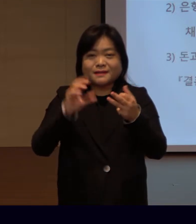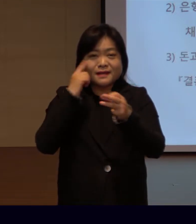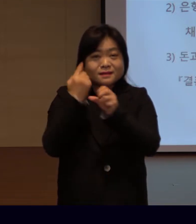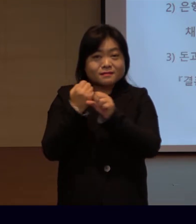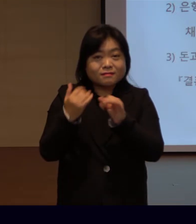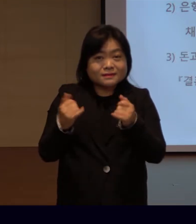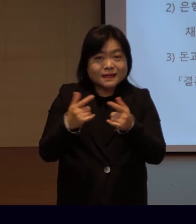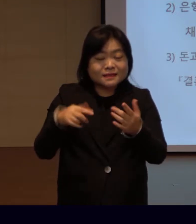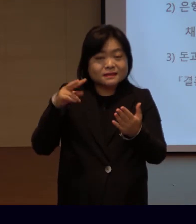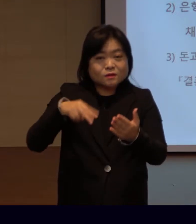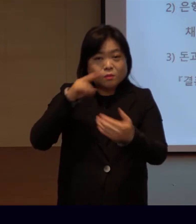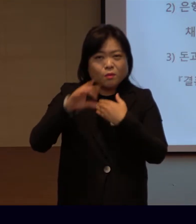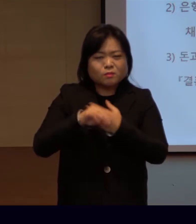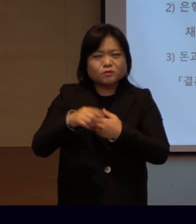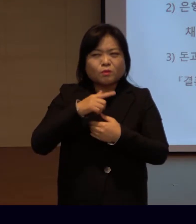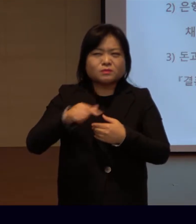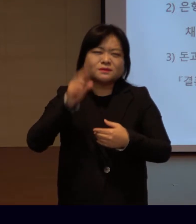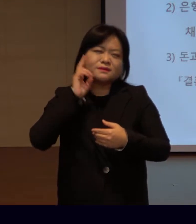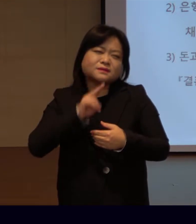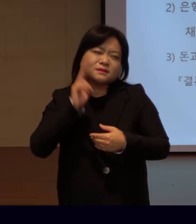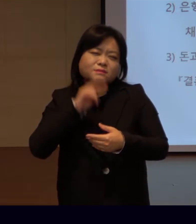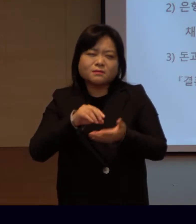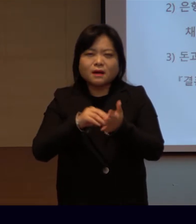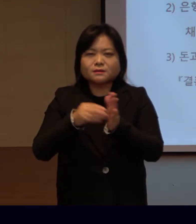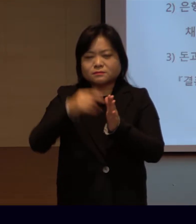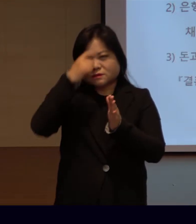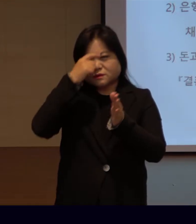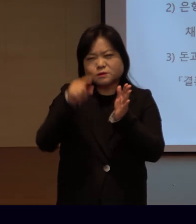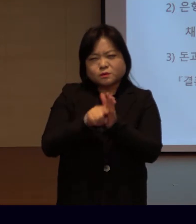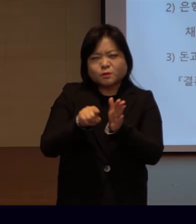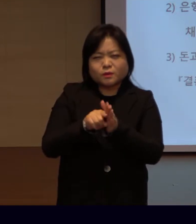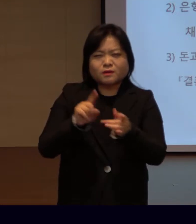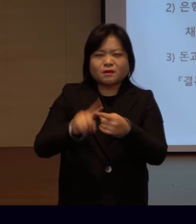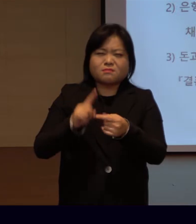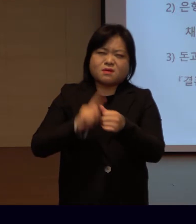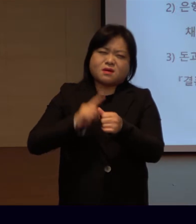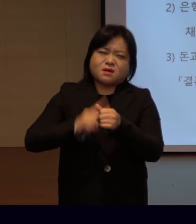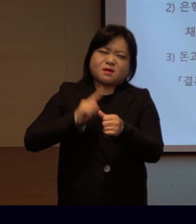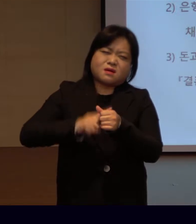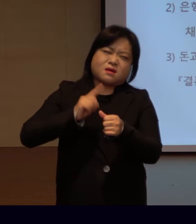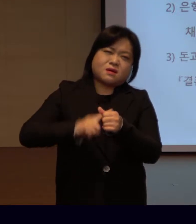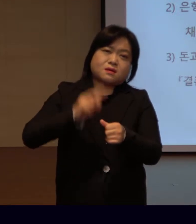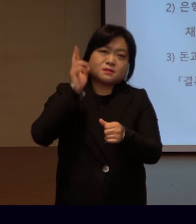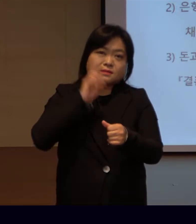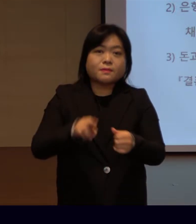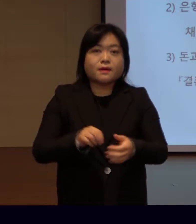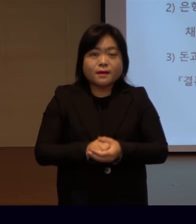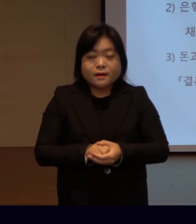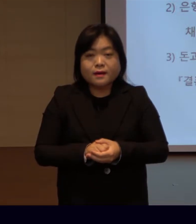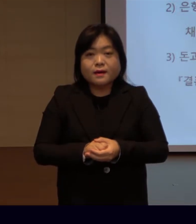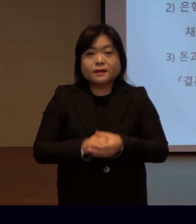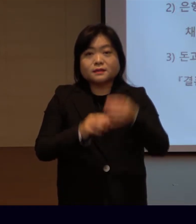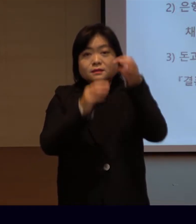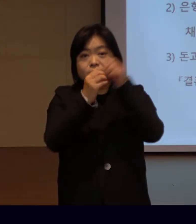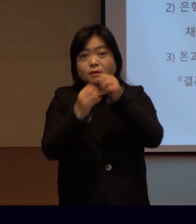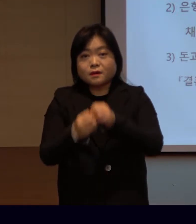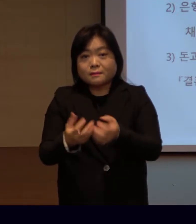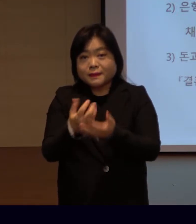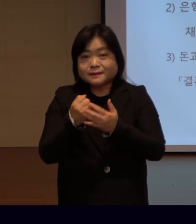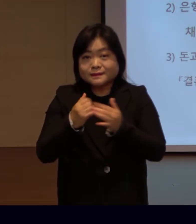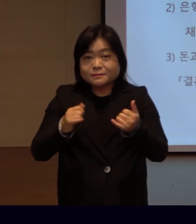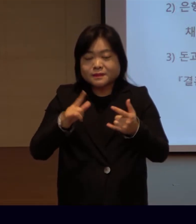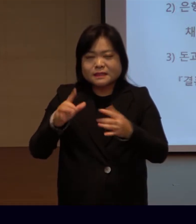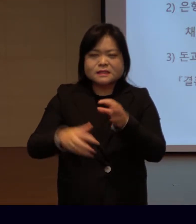이 정도일 수가 있을까 할 만큼 종교에 대한 굉장한 비판이 목소리가 큽니다. 그 후예들이 말하자면